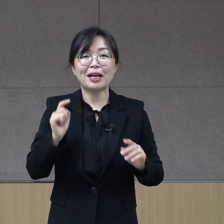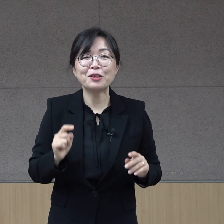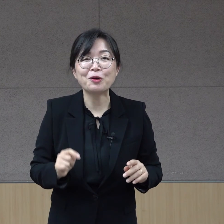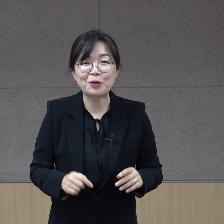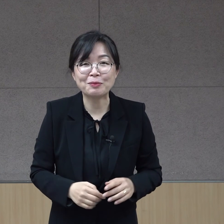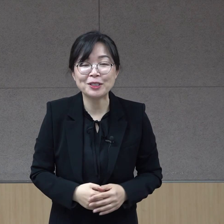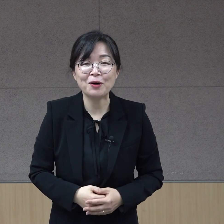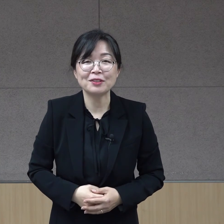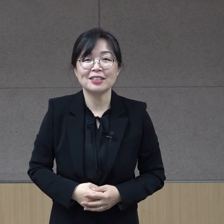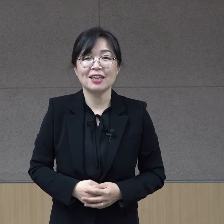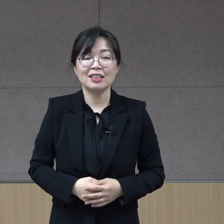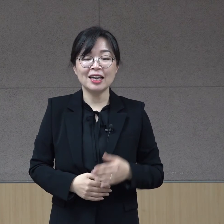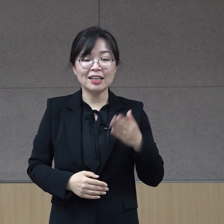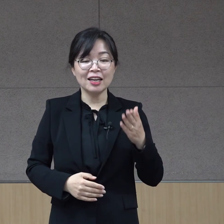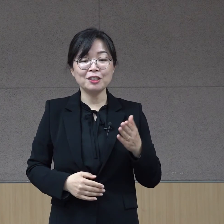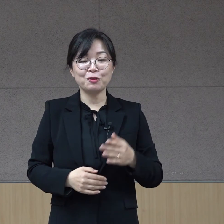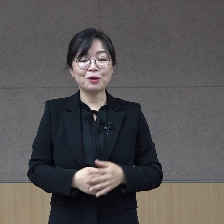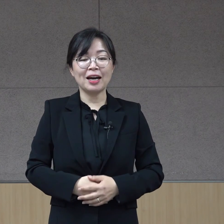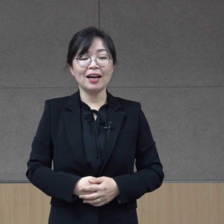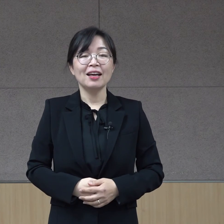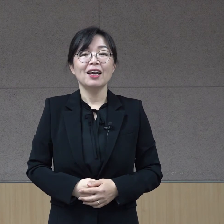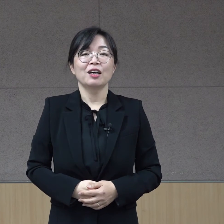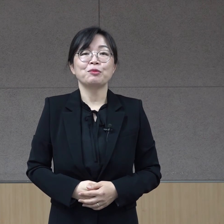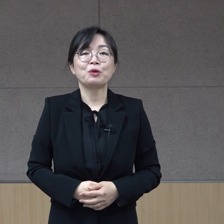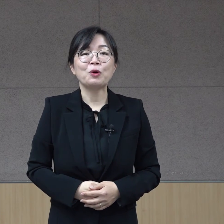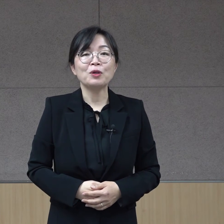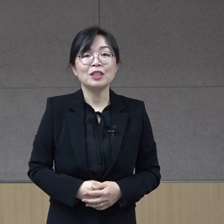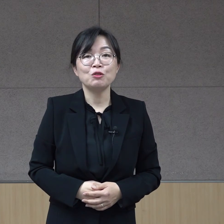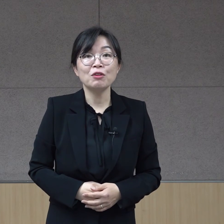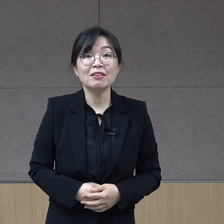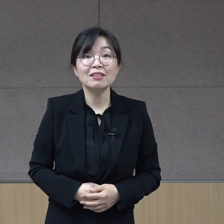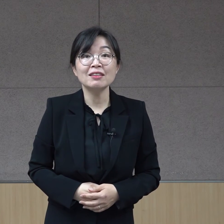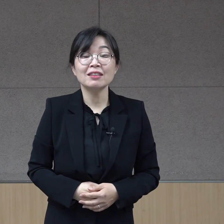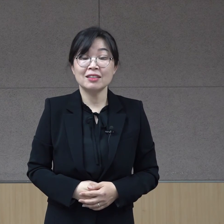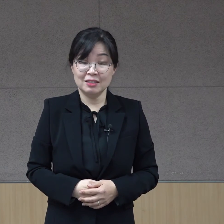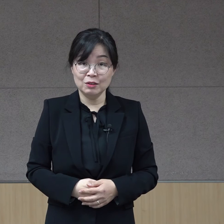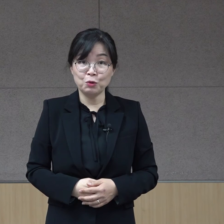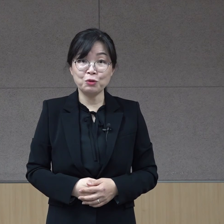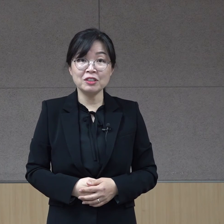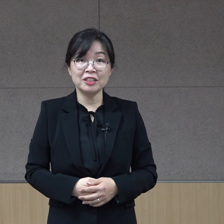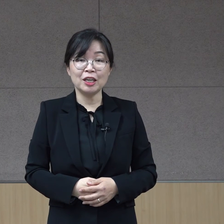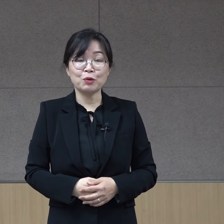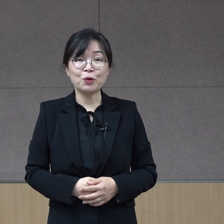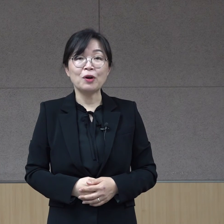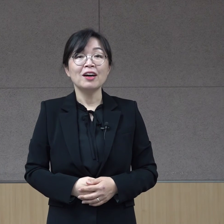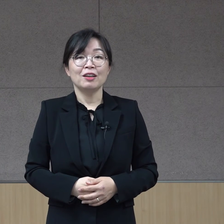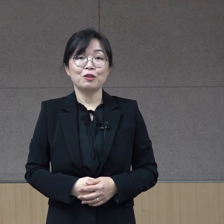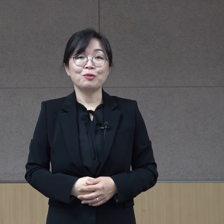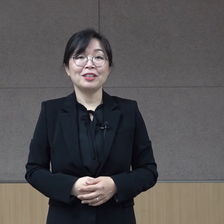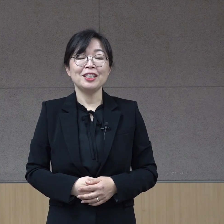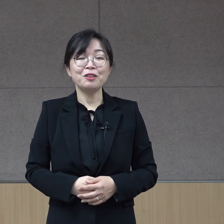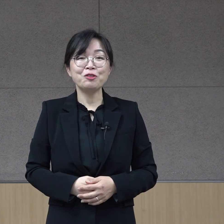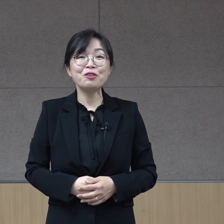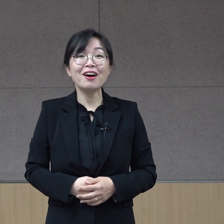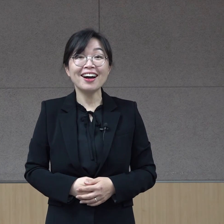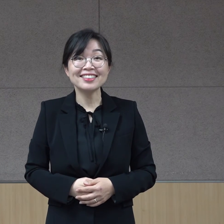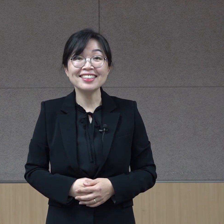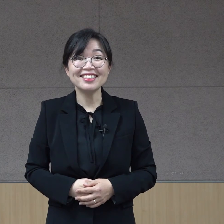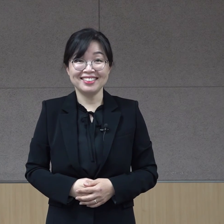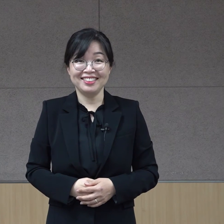단어는 어렵죠? 근데 제가 이야기를 한 이유가 앞으로 이 수어를 교육을 기회로 여러분이 수어학을